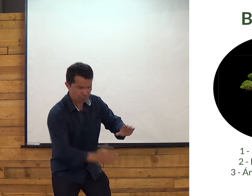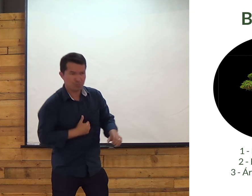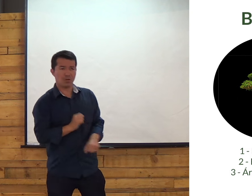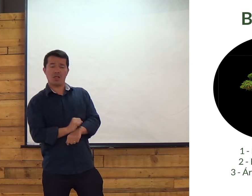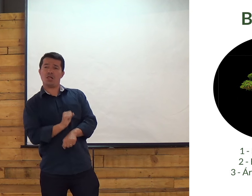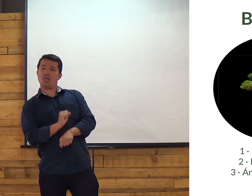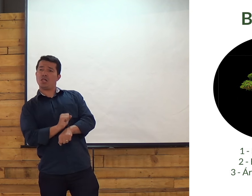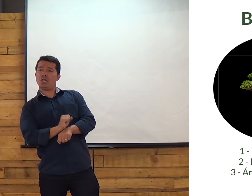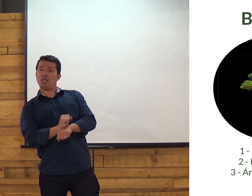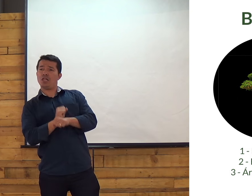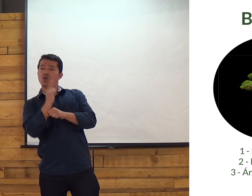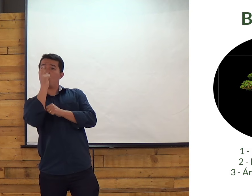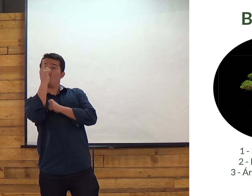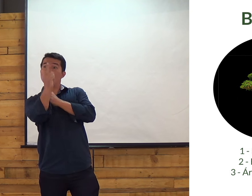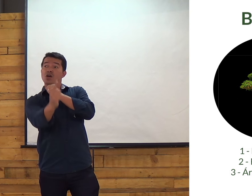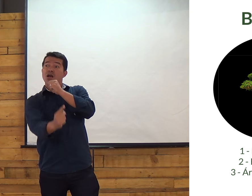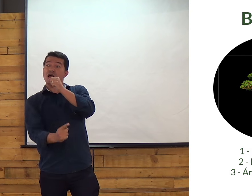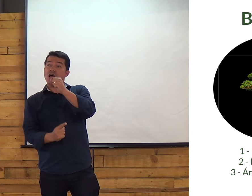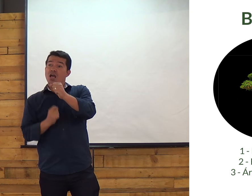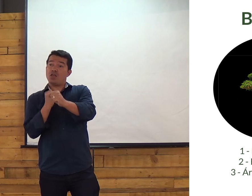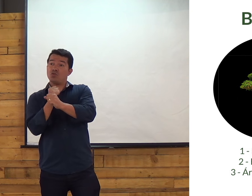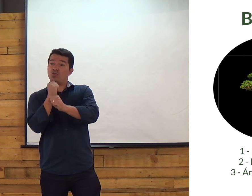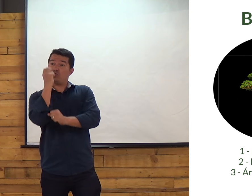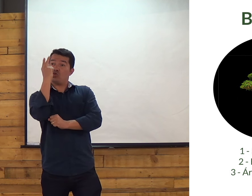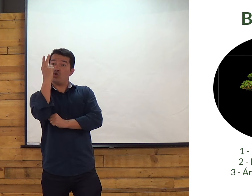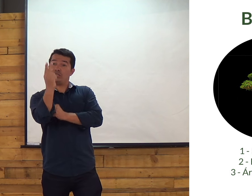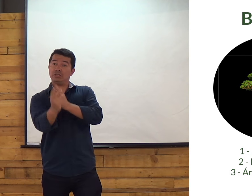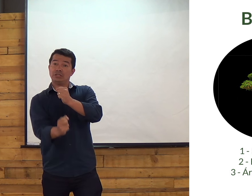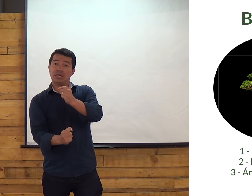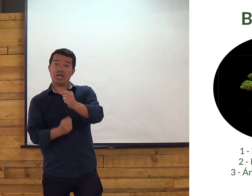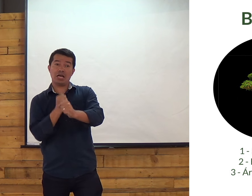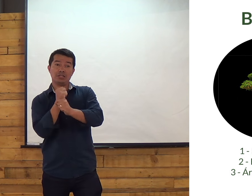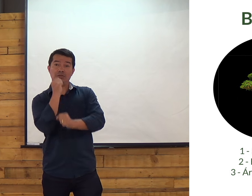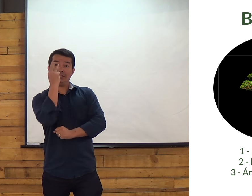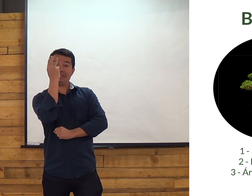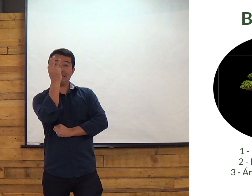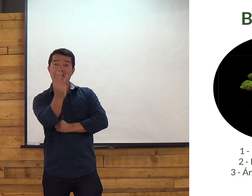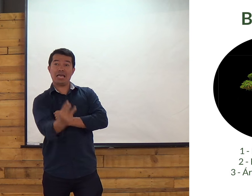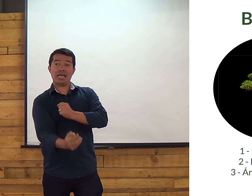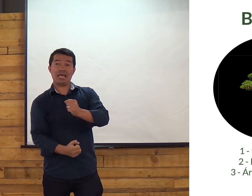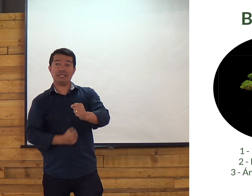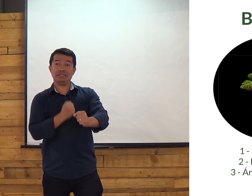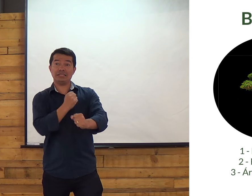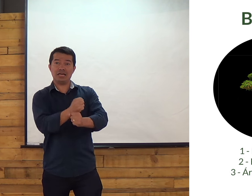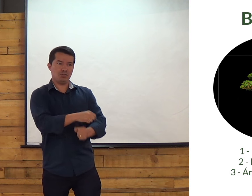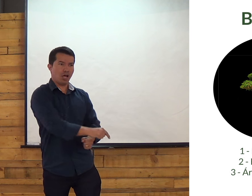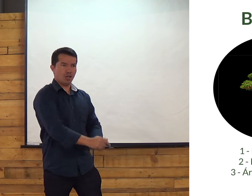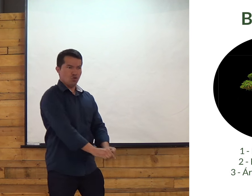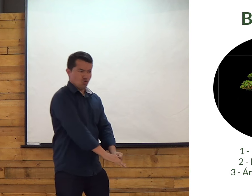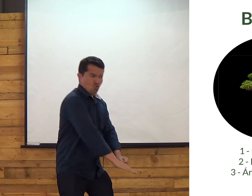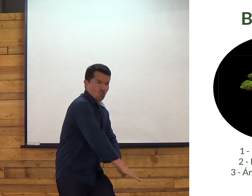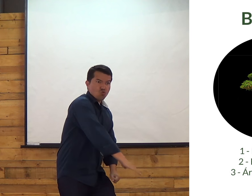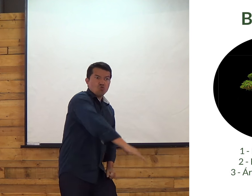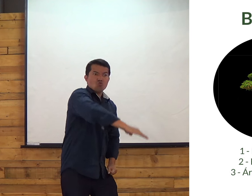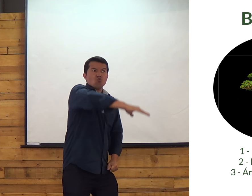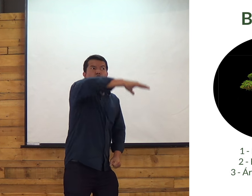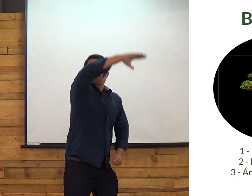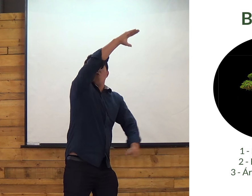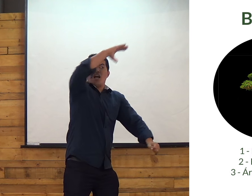embaixo, coloca um pouco de terra em cima, e daí espera um tempo, 1 ano, 2 anos, que seja. Espera um tempo, até